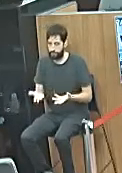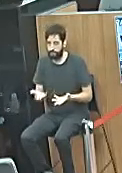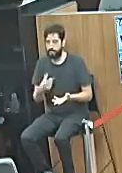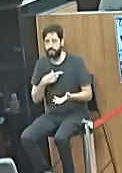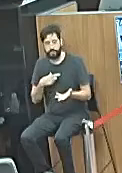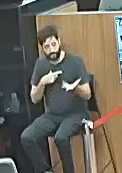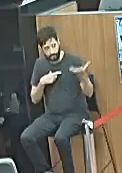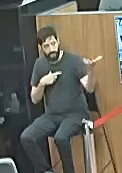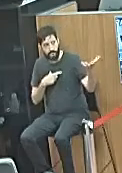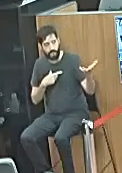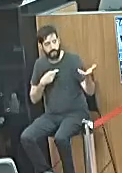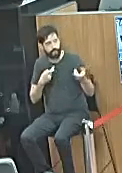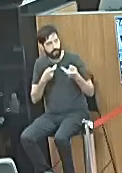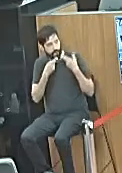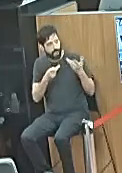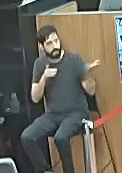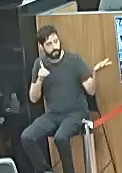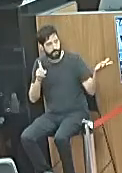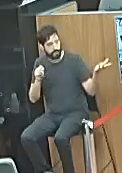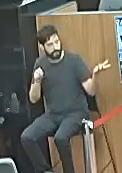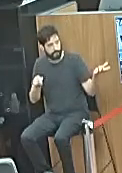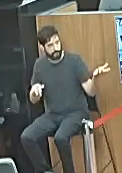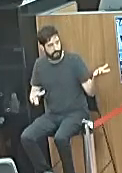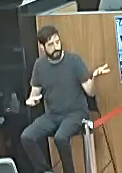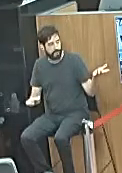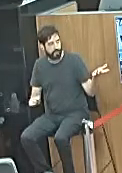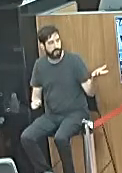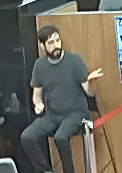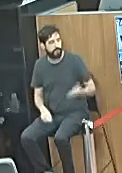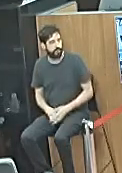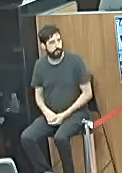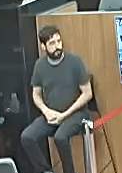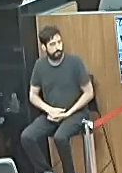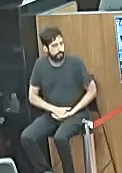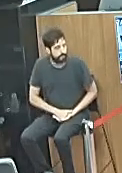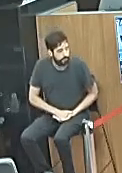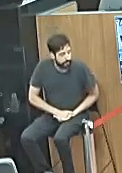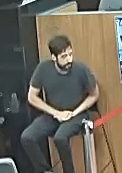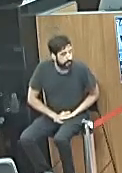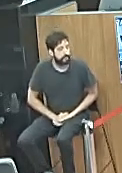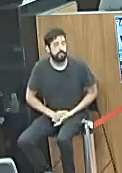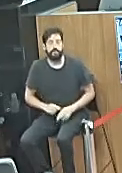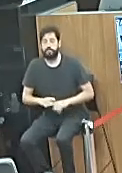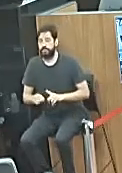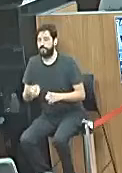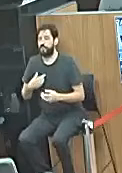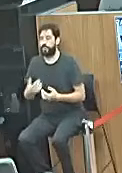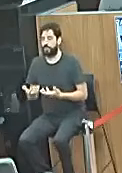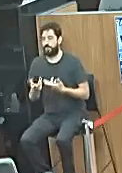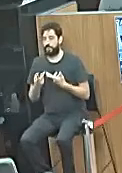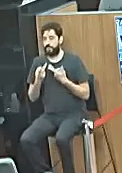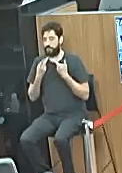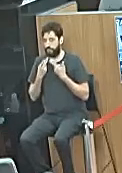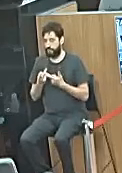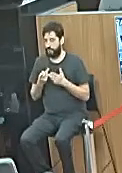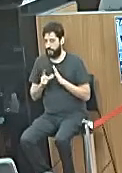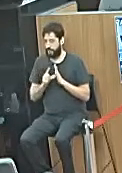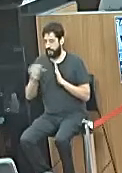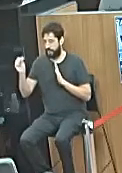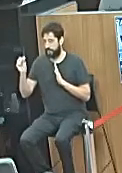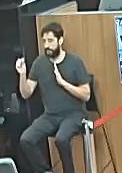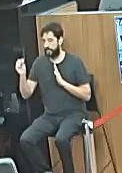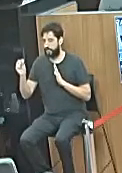colocados aqui está nossa relatora doutora daniela mas eu gostaria que destacar